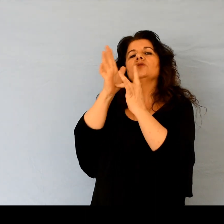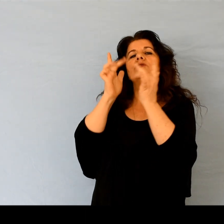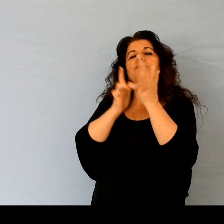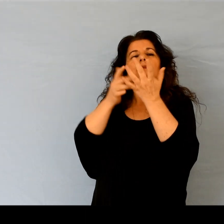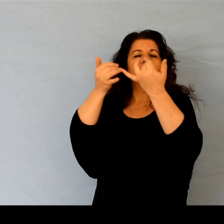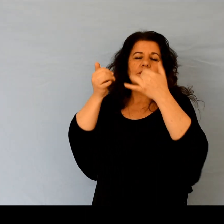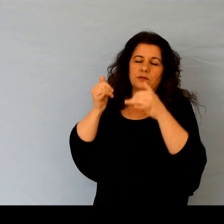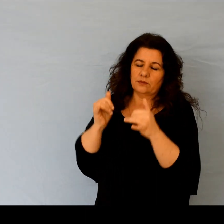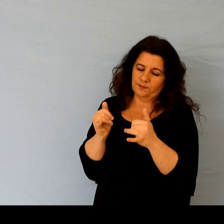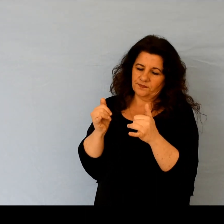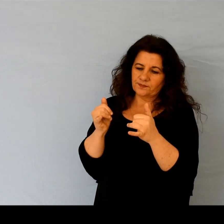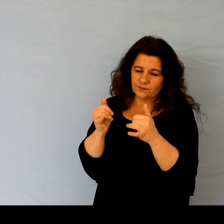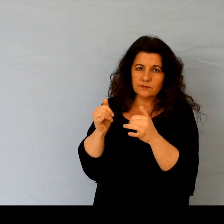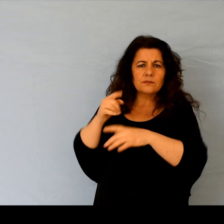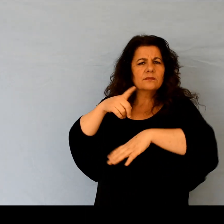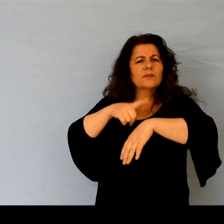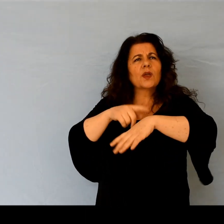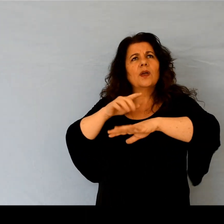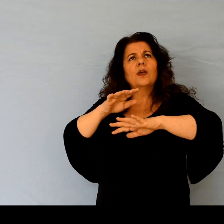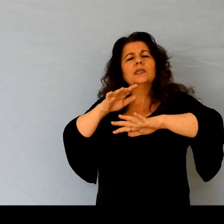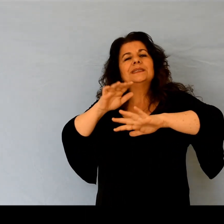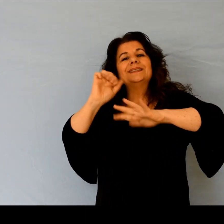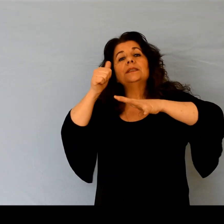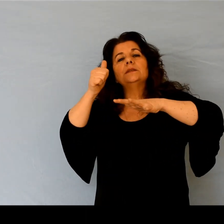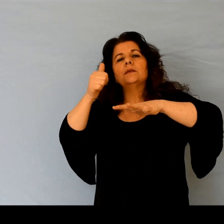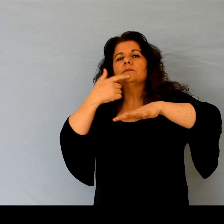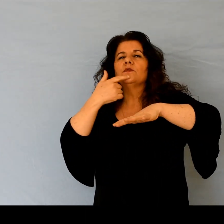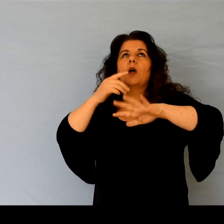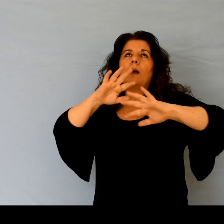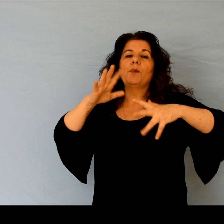6e heure, environ midi.